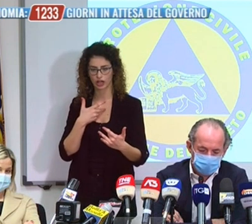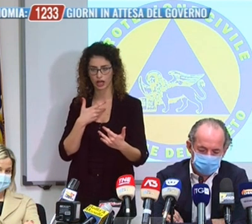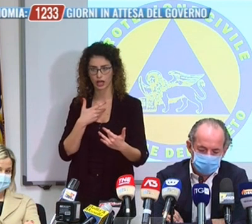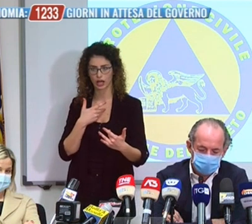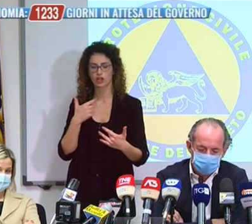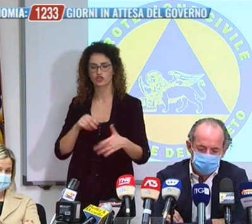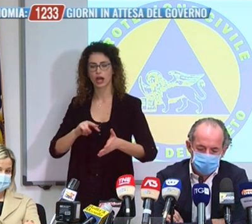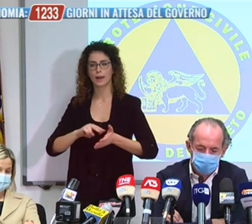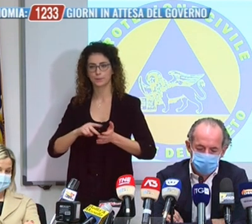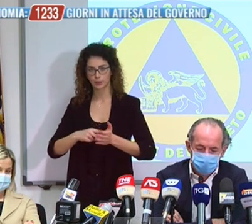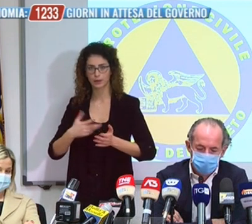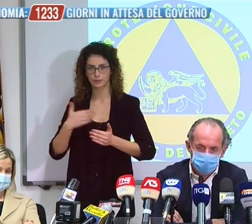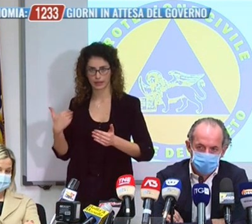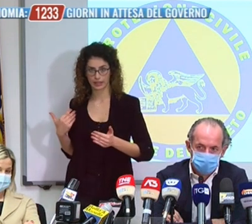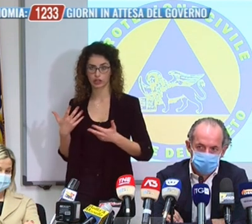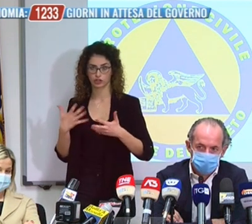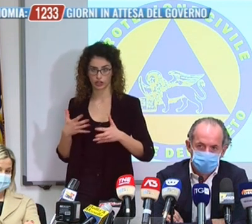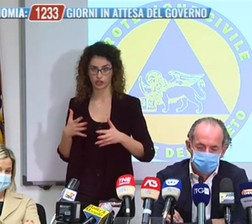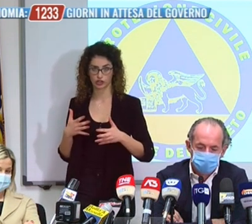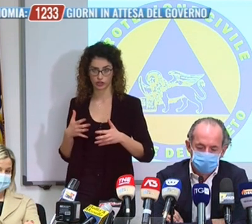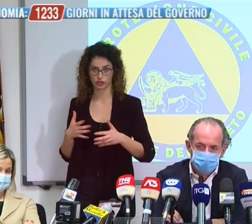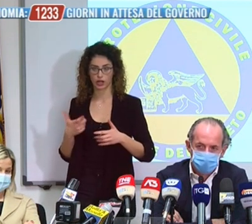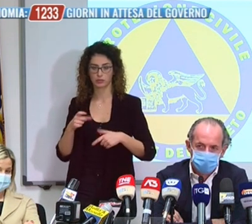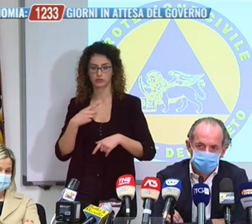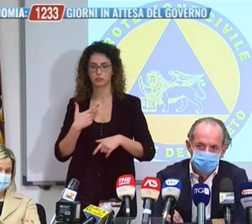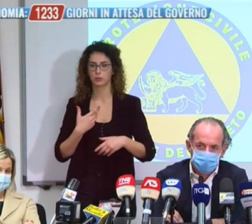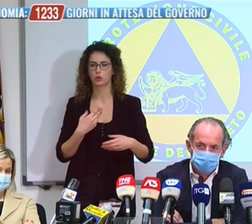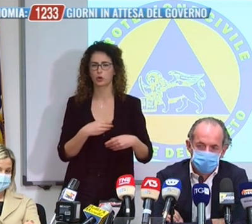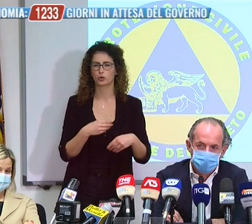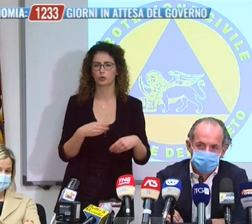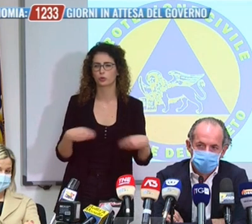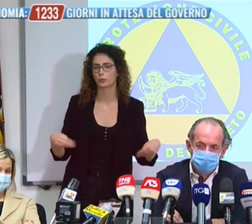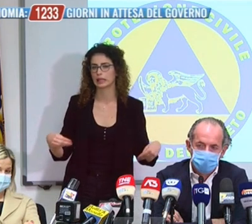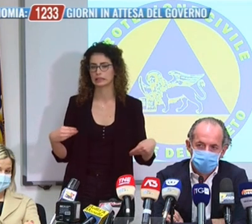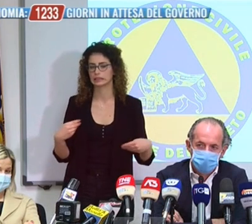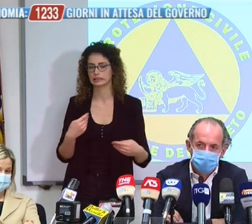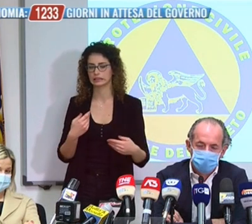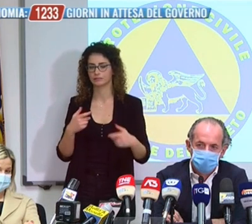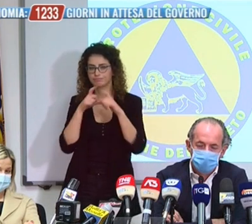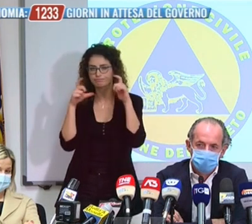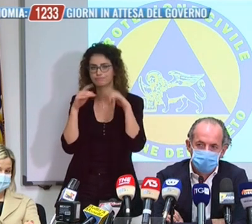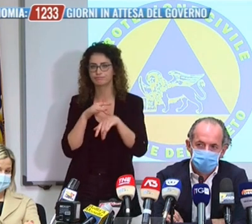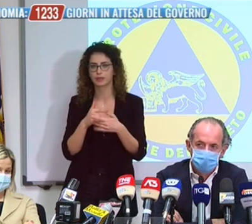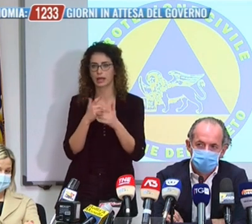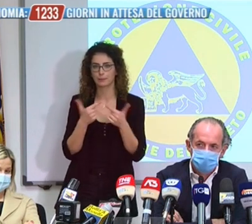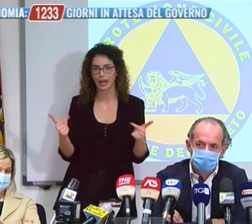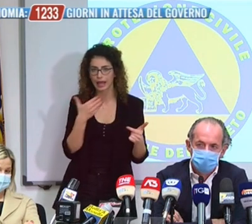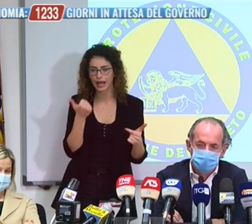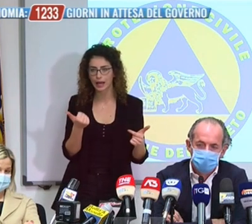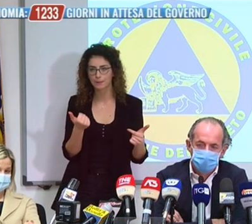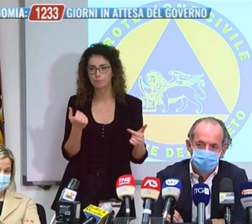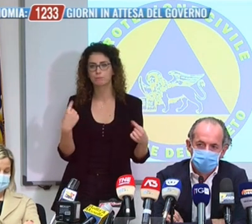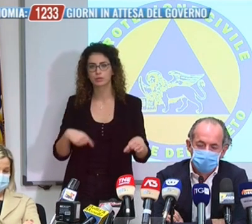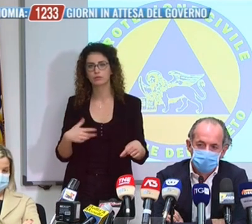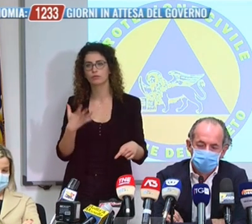delle problematiche in passato perché non avevano neanche i mezzi all'inizio di difesa, diciamo, e